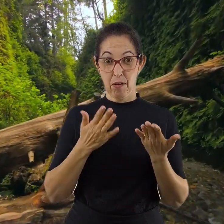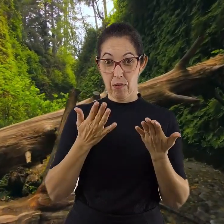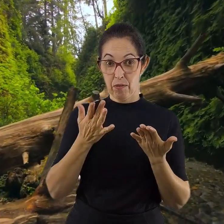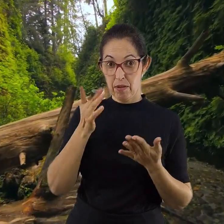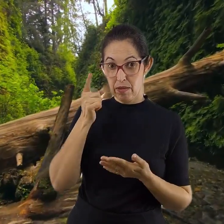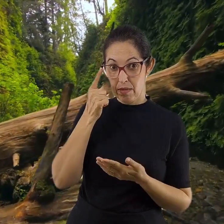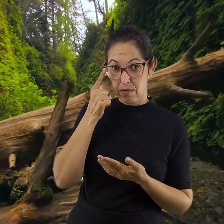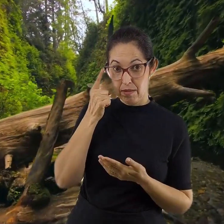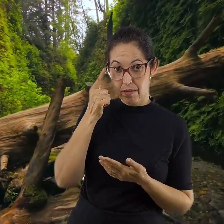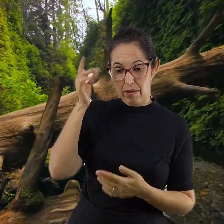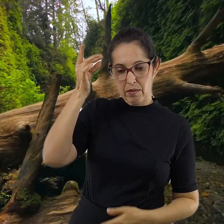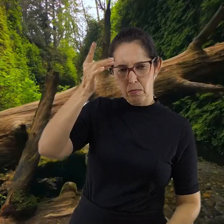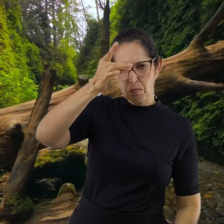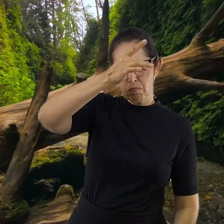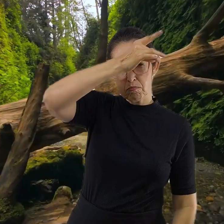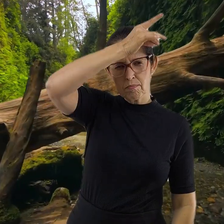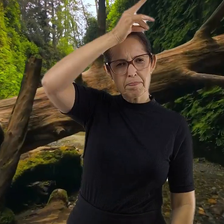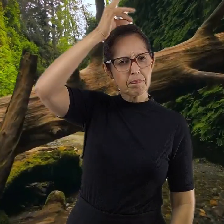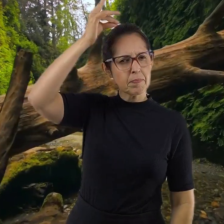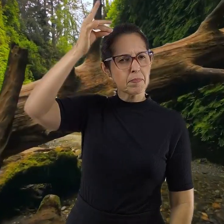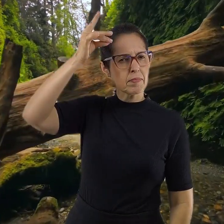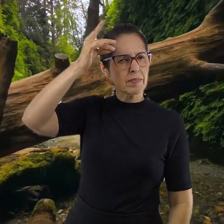o Espírito de